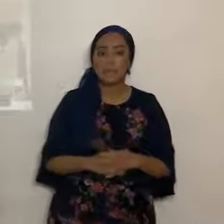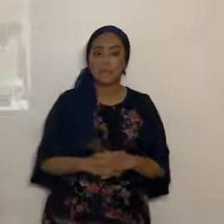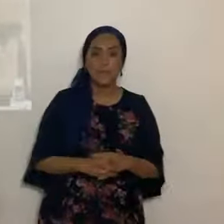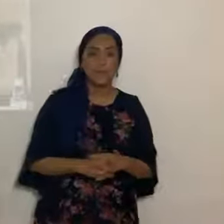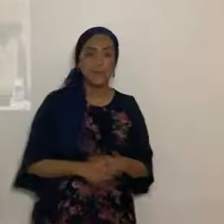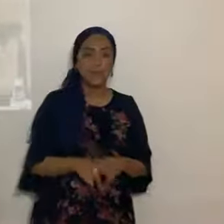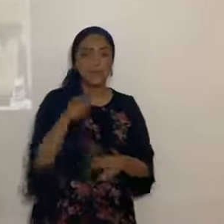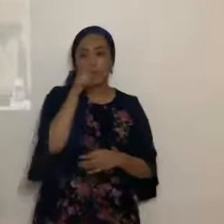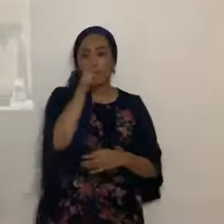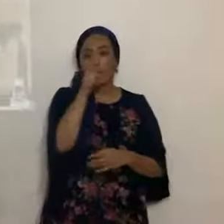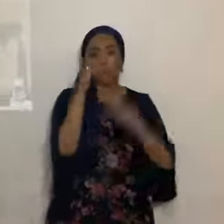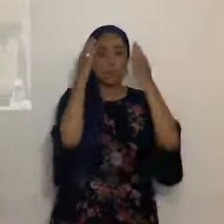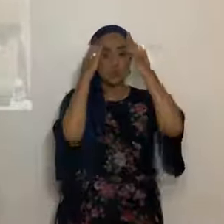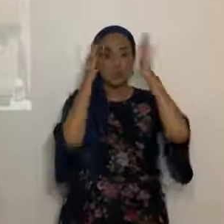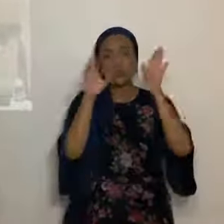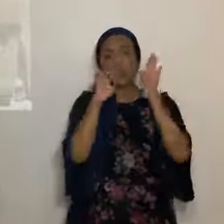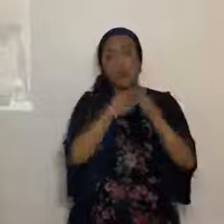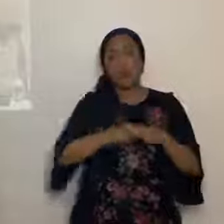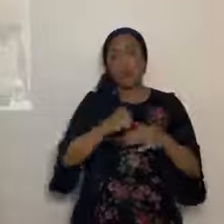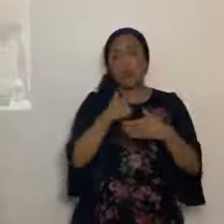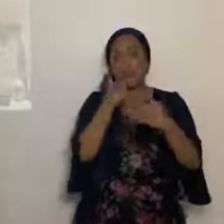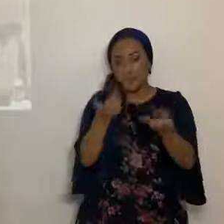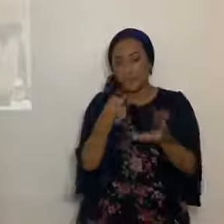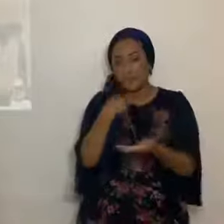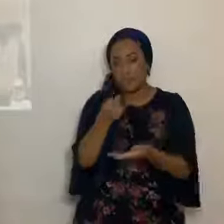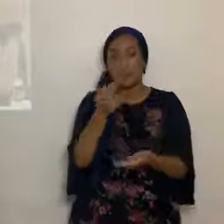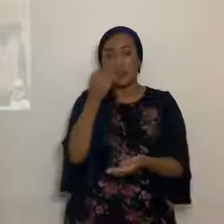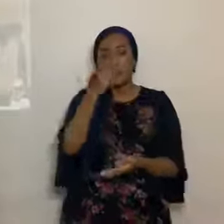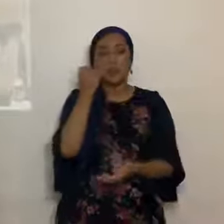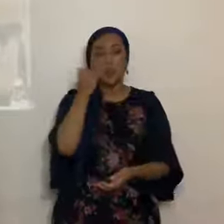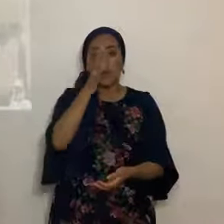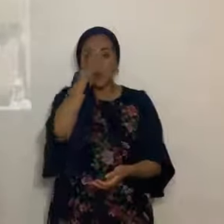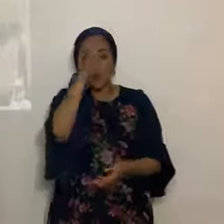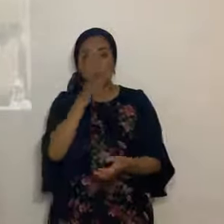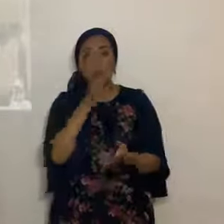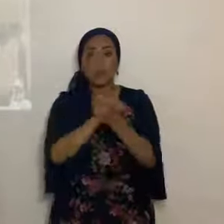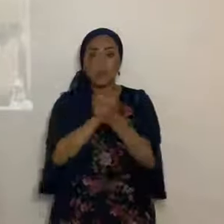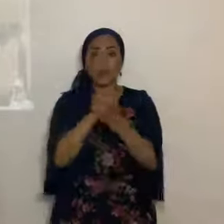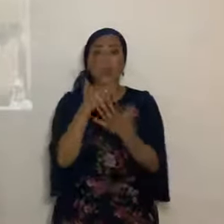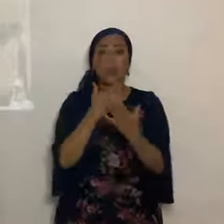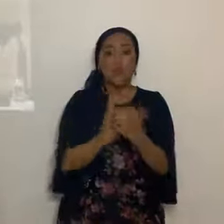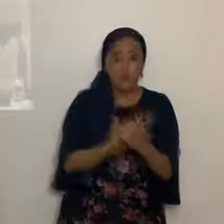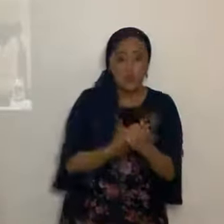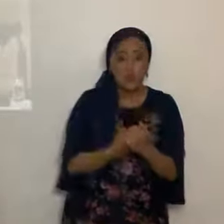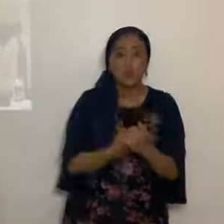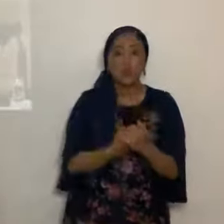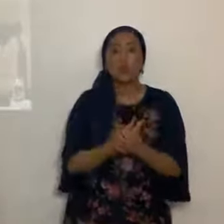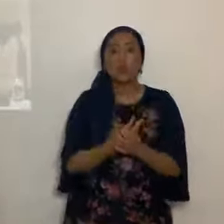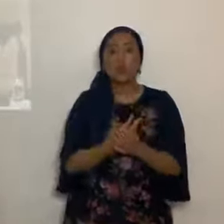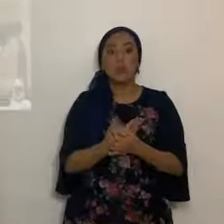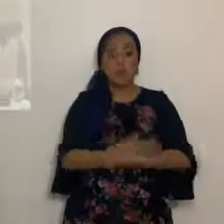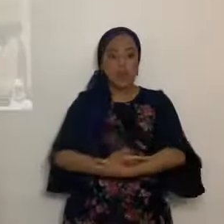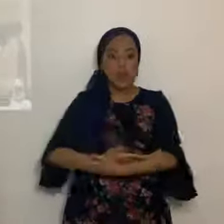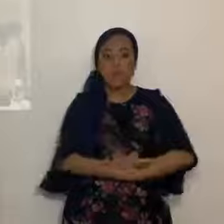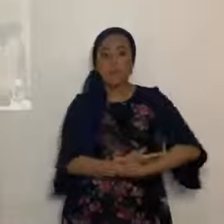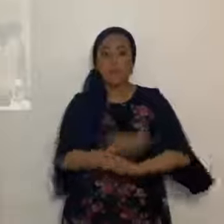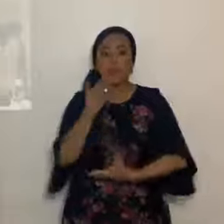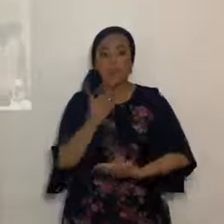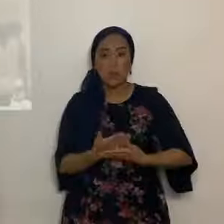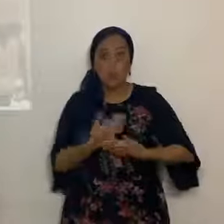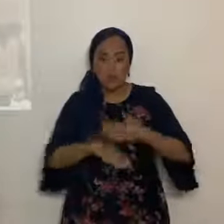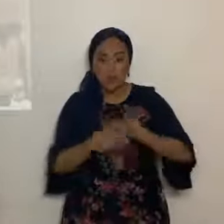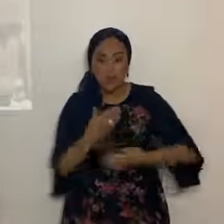Tú no sabes, perdón por lo que voy a decir, si tus papás se casaron bien, tuvieron bien, y a ti te tuvieron bien, tú